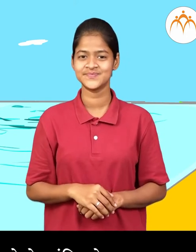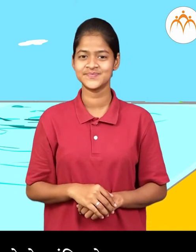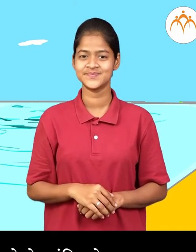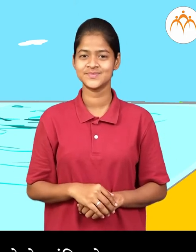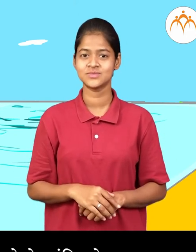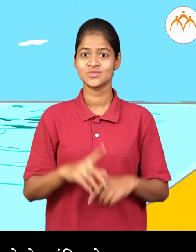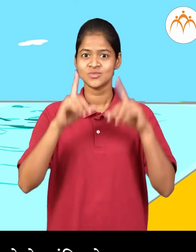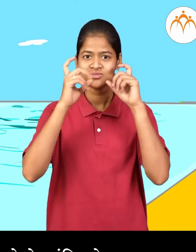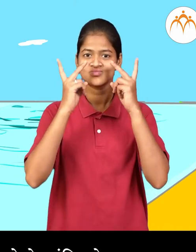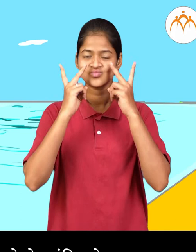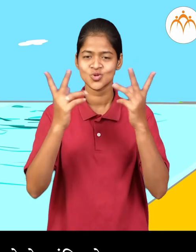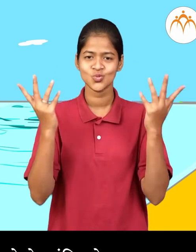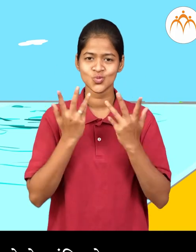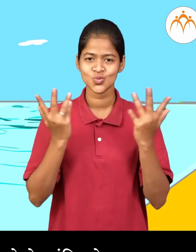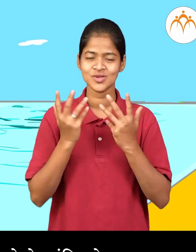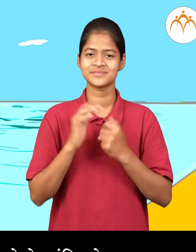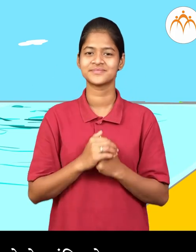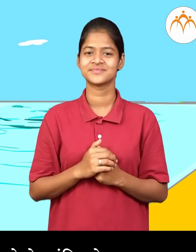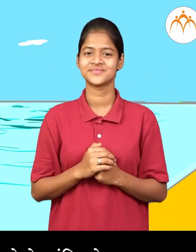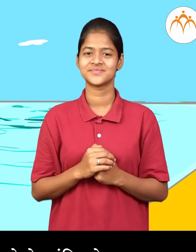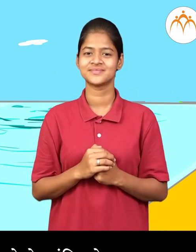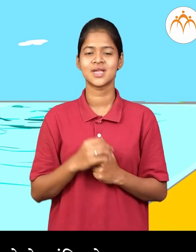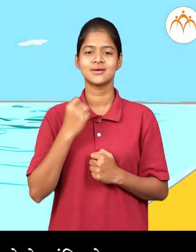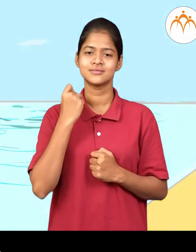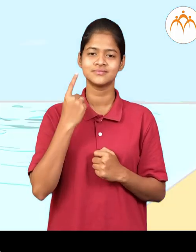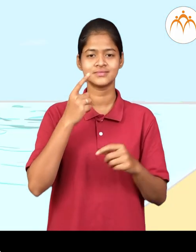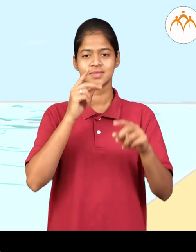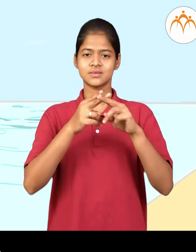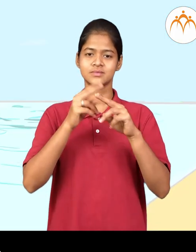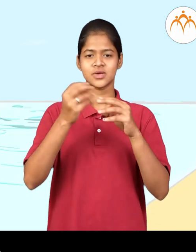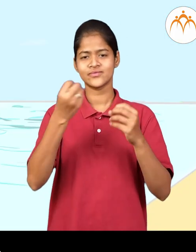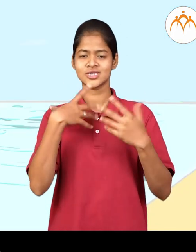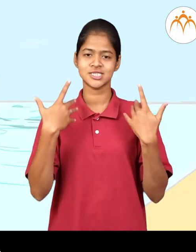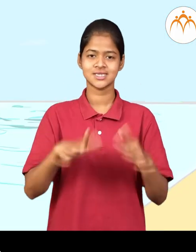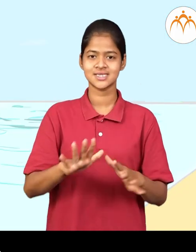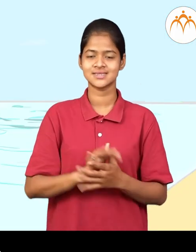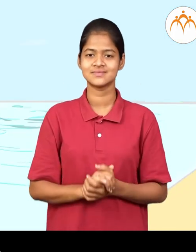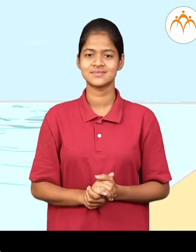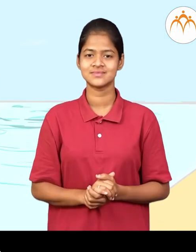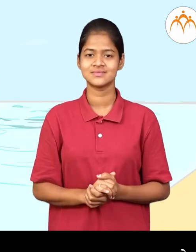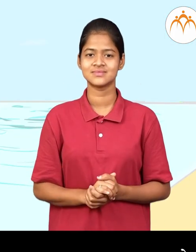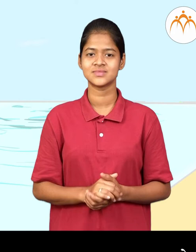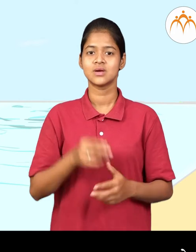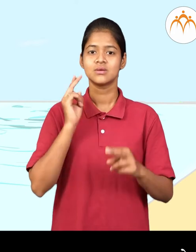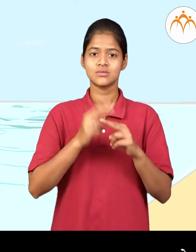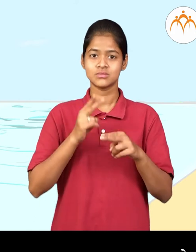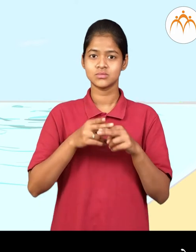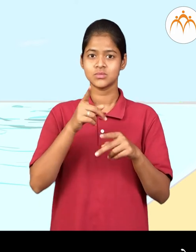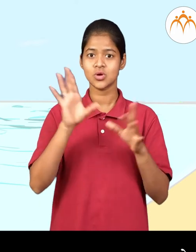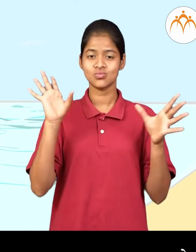चित्रहात कार खरीद लेते सांगितले नावेल संगीत ए कि क्या नावाची शुरुआत